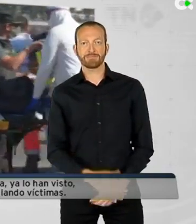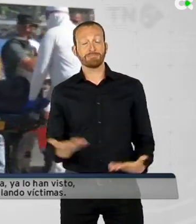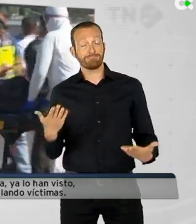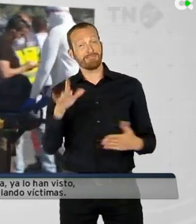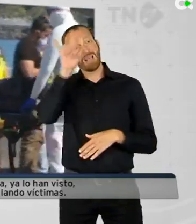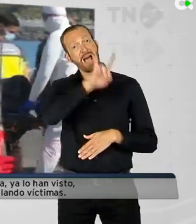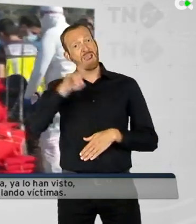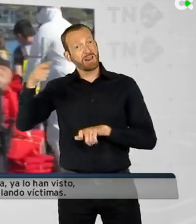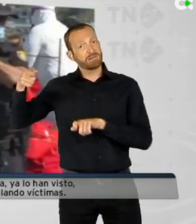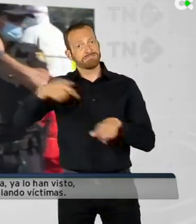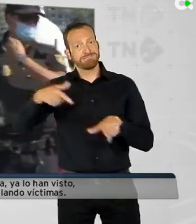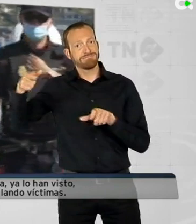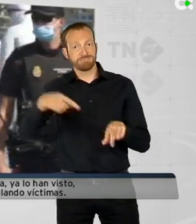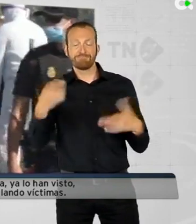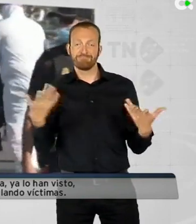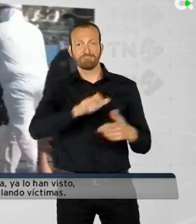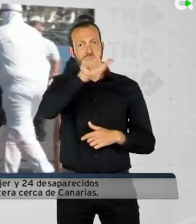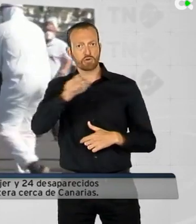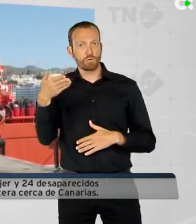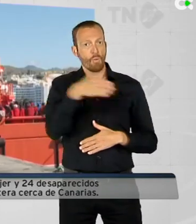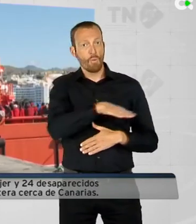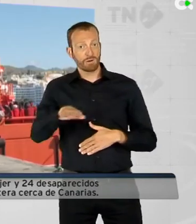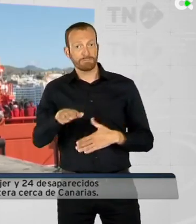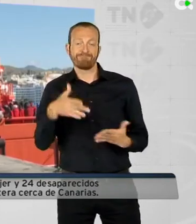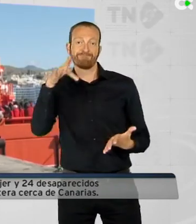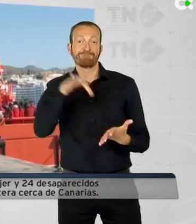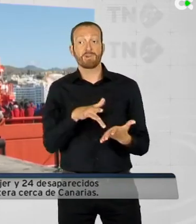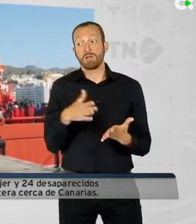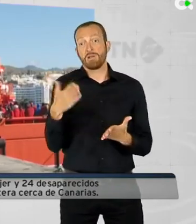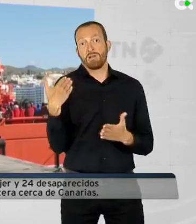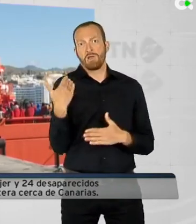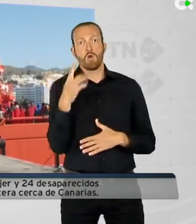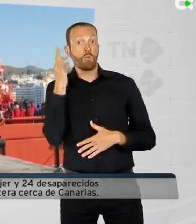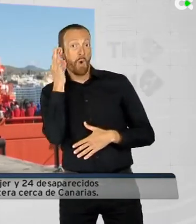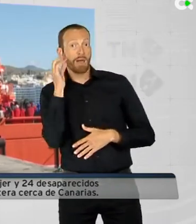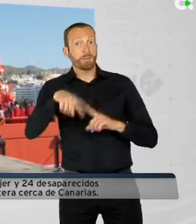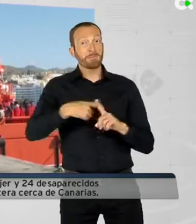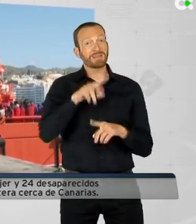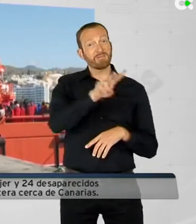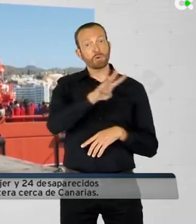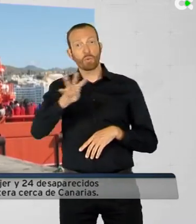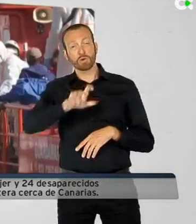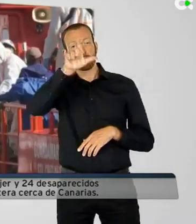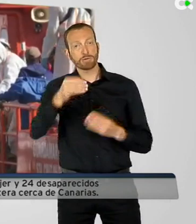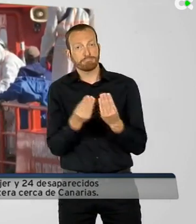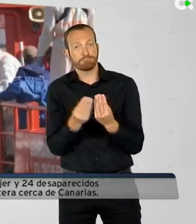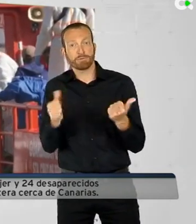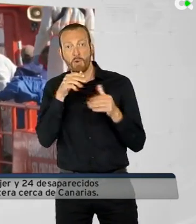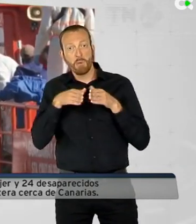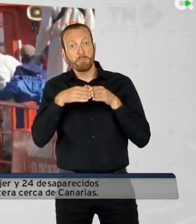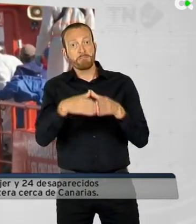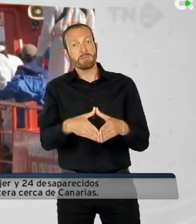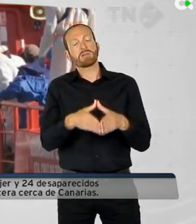La ruta canaria, ya lo han visto, sigue acumulando víctimas. Las últimas, una mujer y 24 desaparecidos al naufragar una